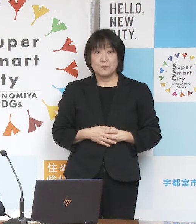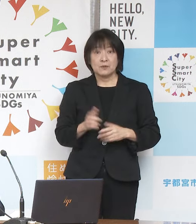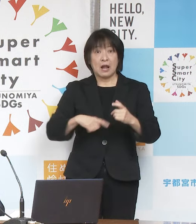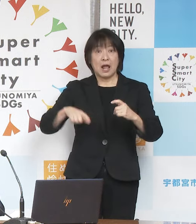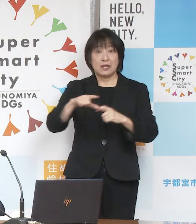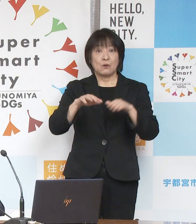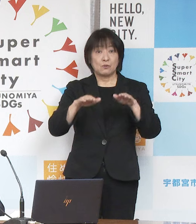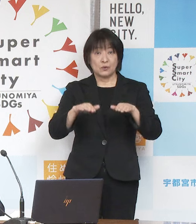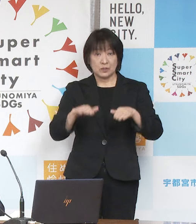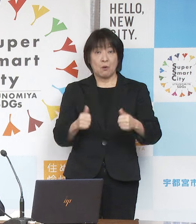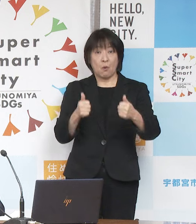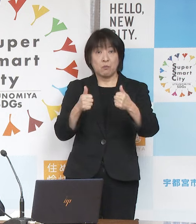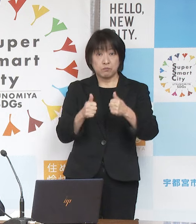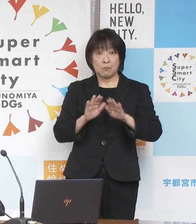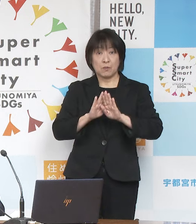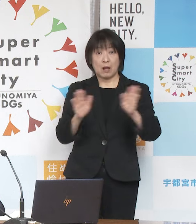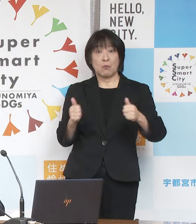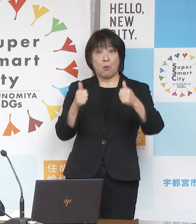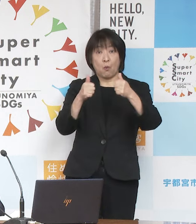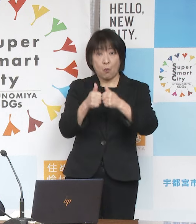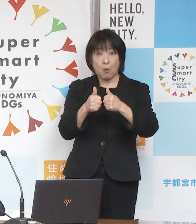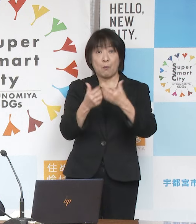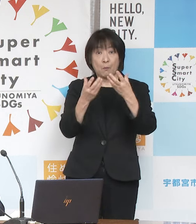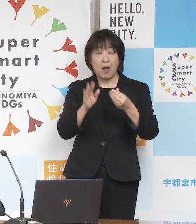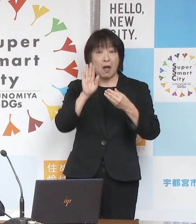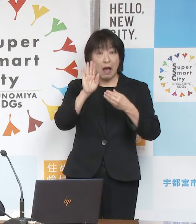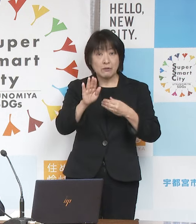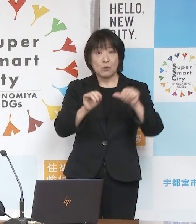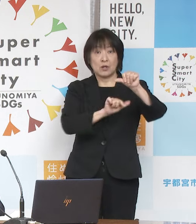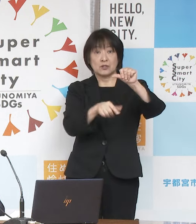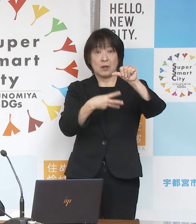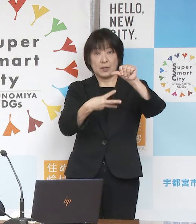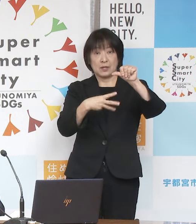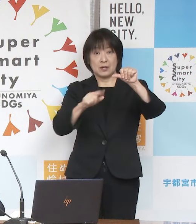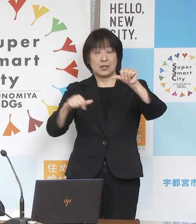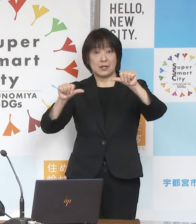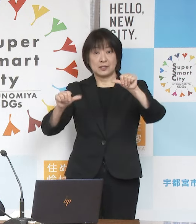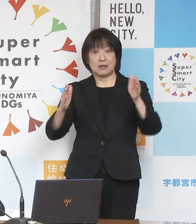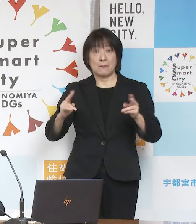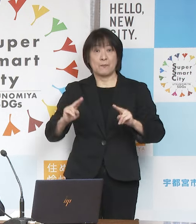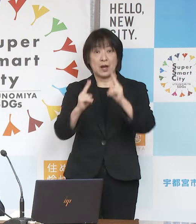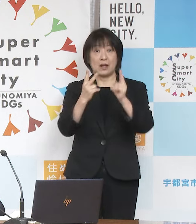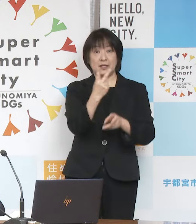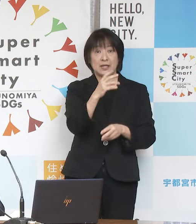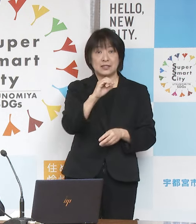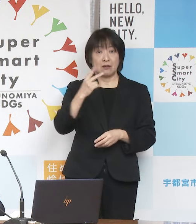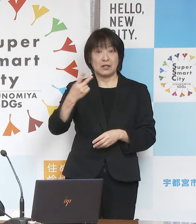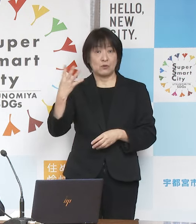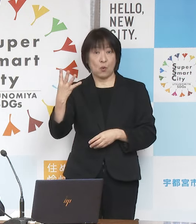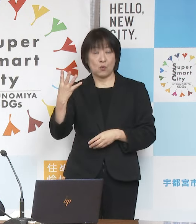オープナー開催直後の5月3日から5日にパリ2024